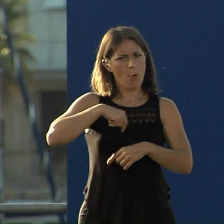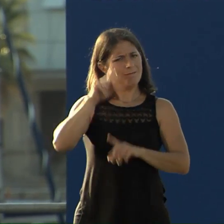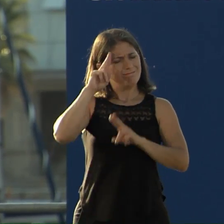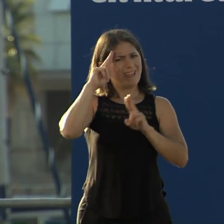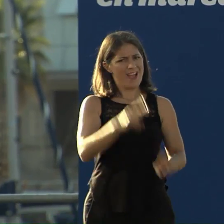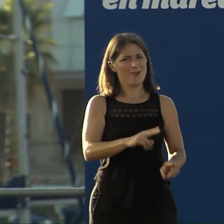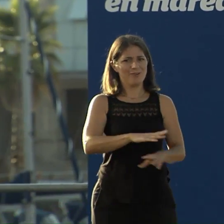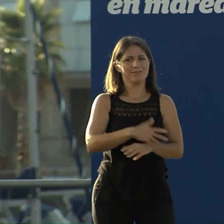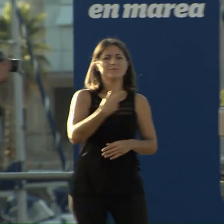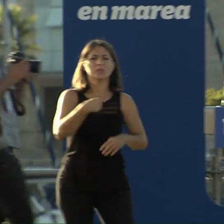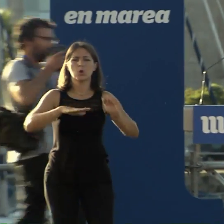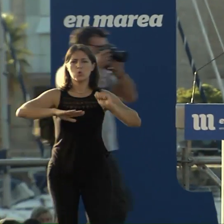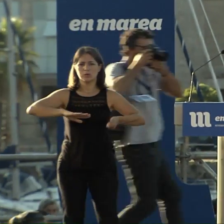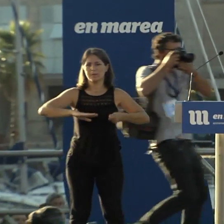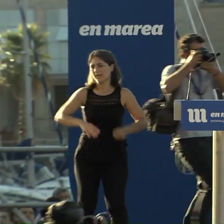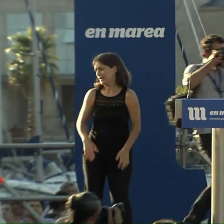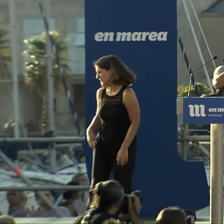Villares.